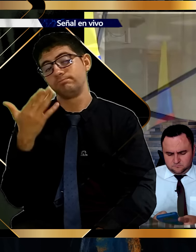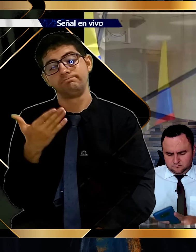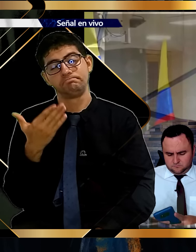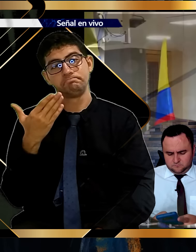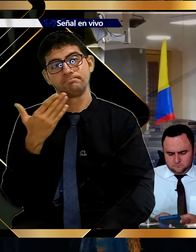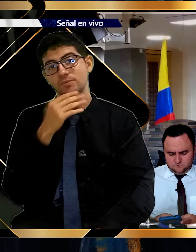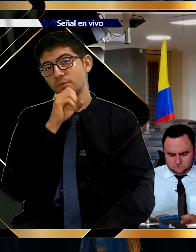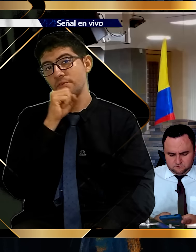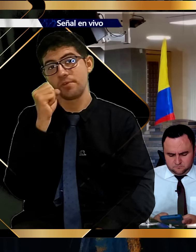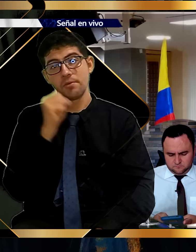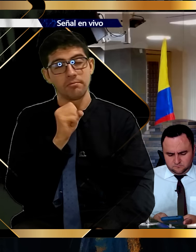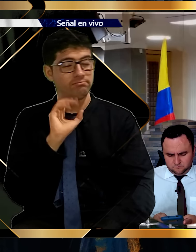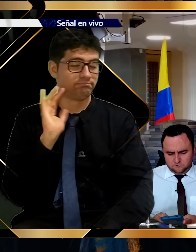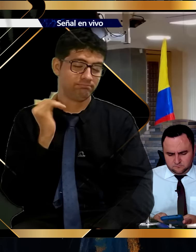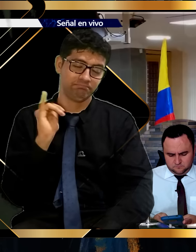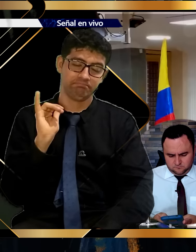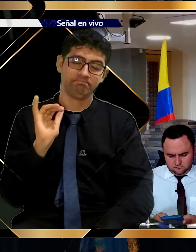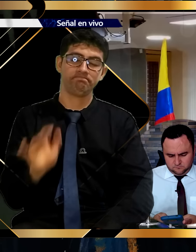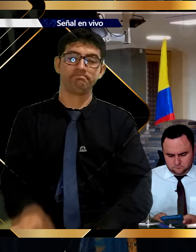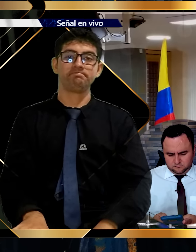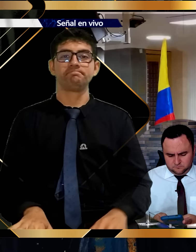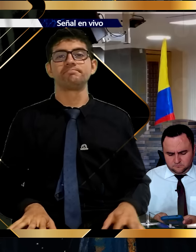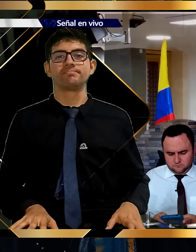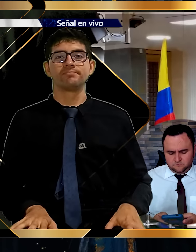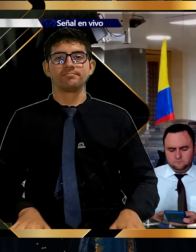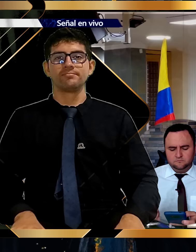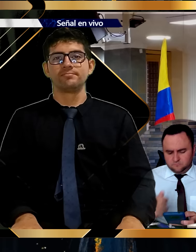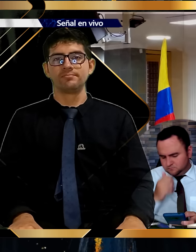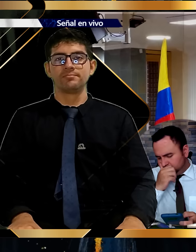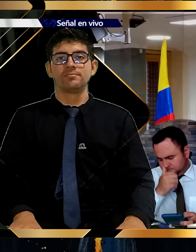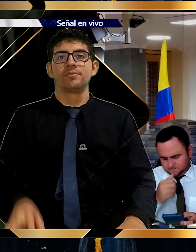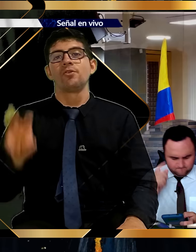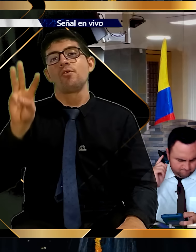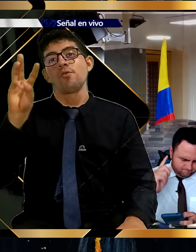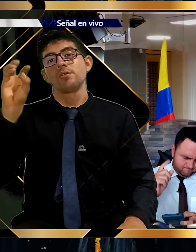por si acaso. Mes de octubre cumpliré 80.